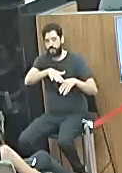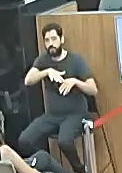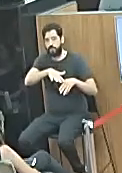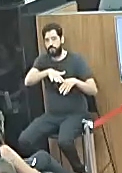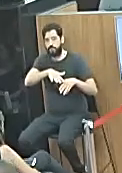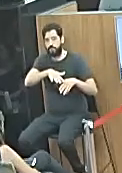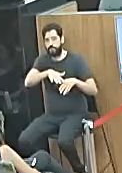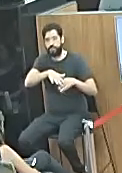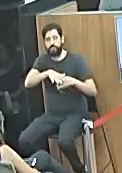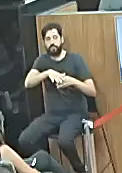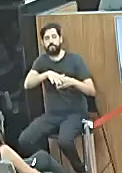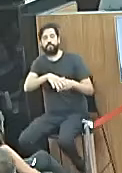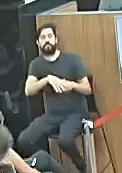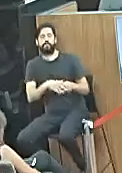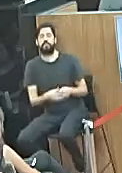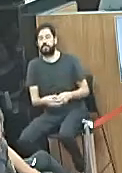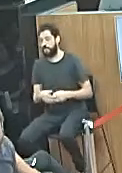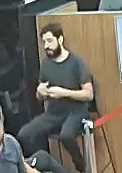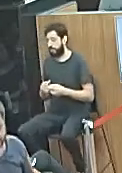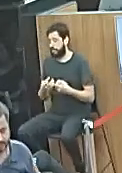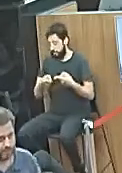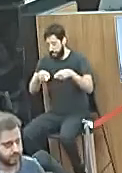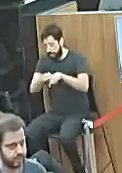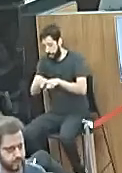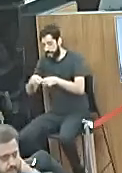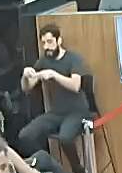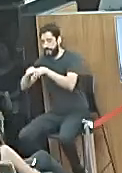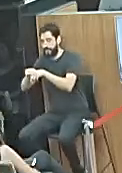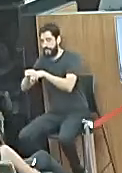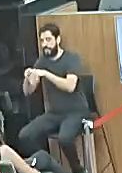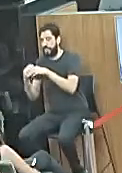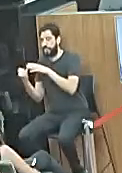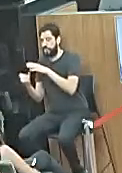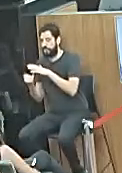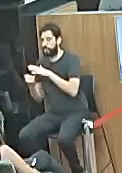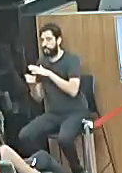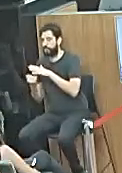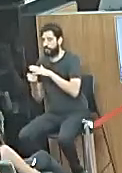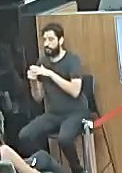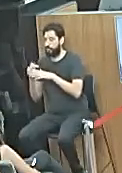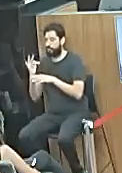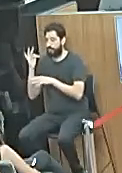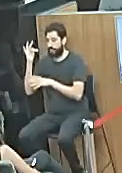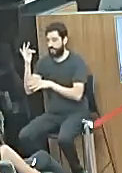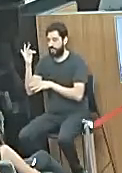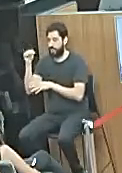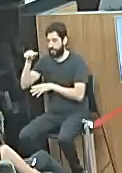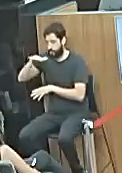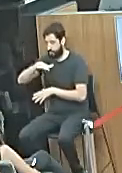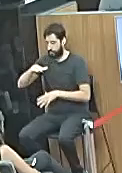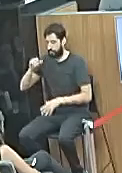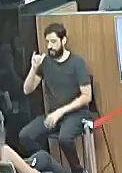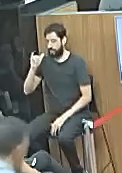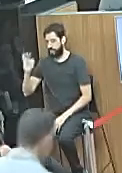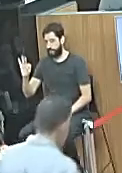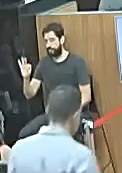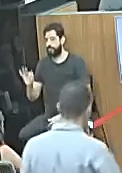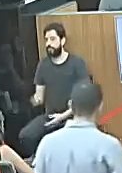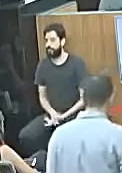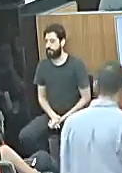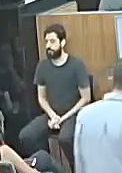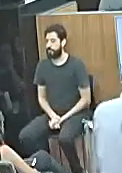com institutos federais da região intermediária de montes claros juiz de fora